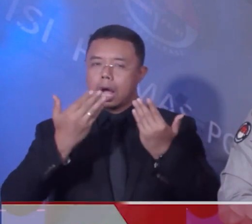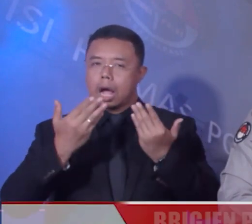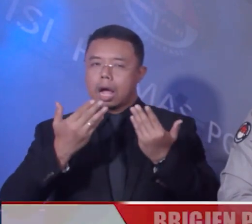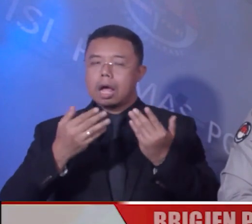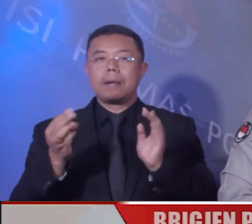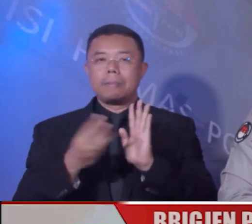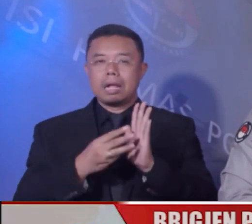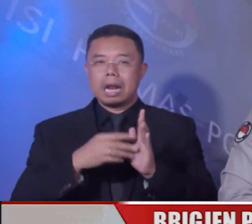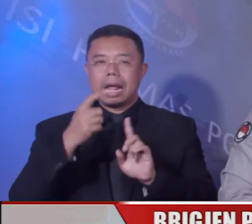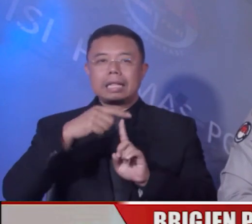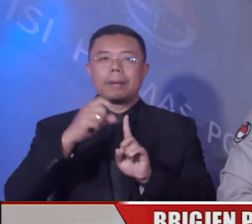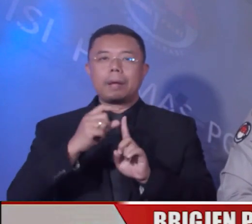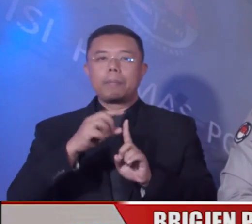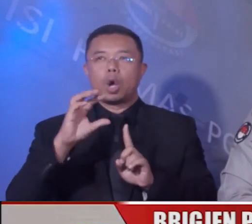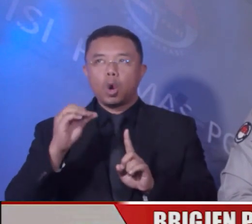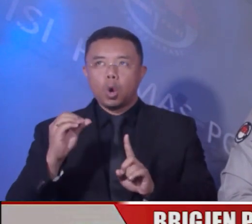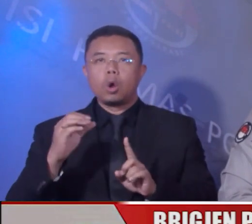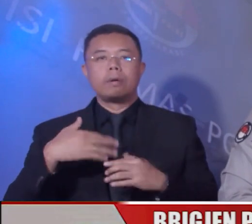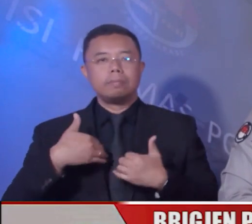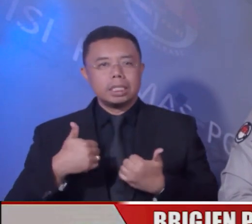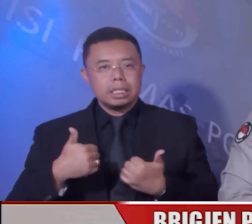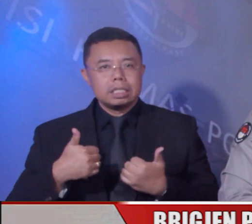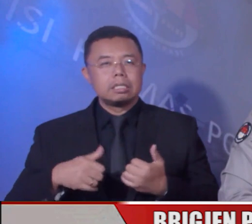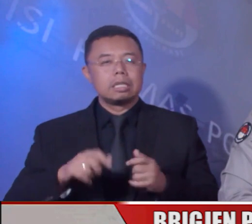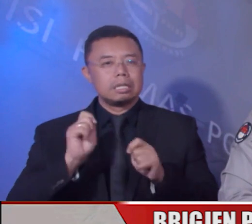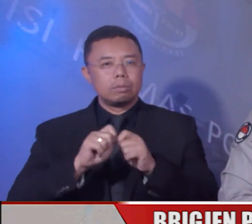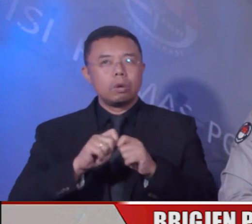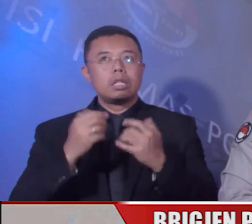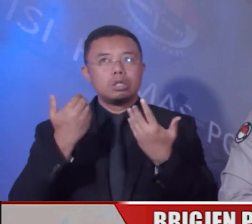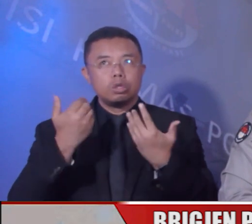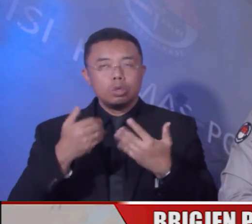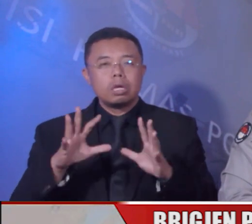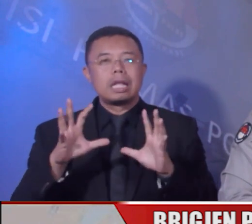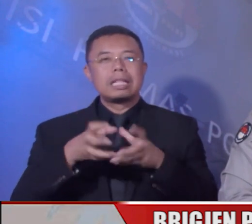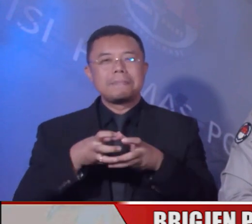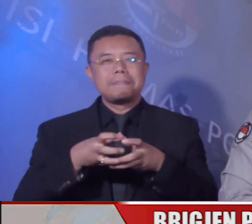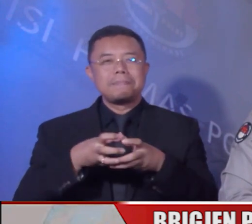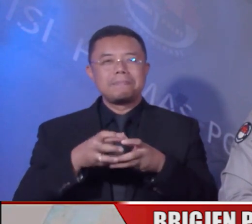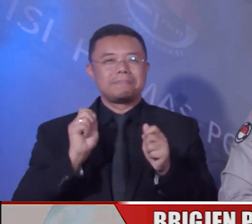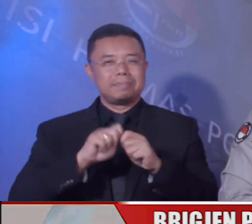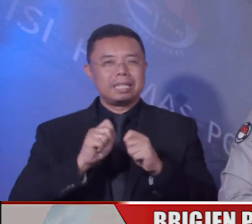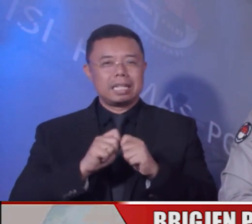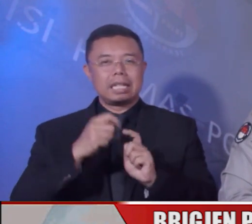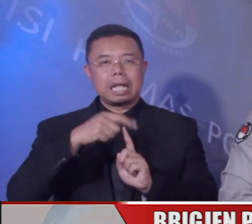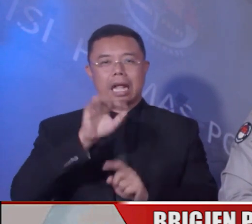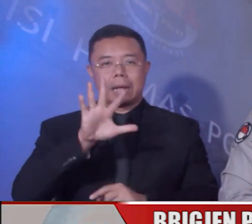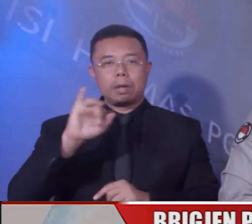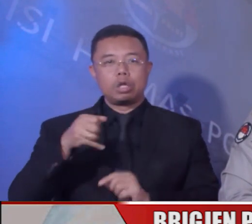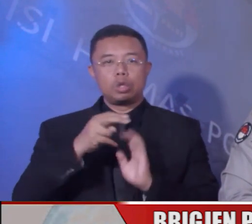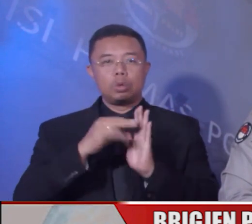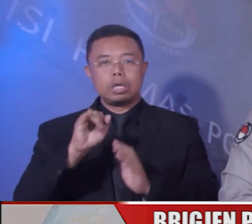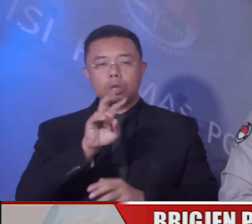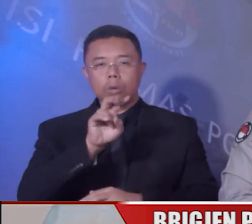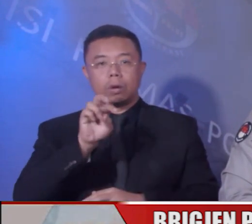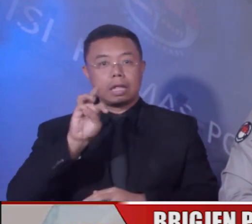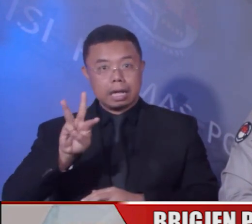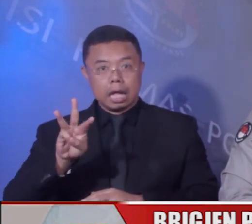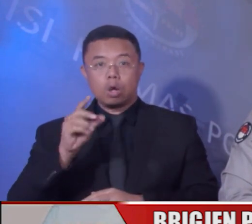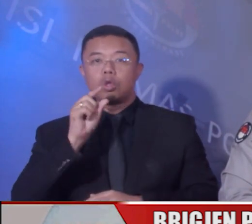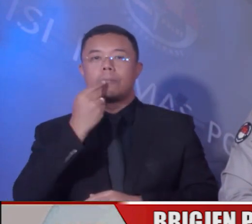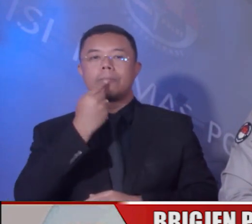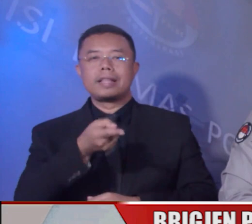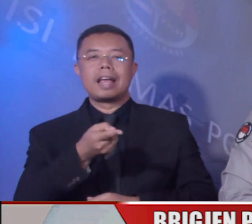dan penindakan tppu dapat terungkap dengan maksimal setelah dibentuknya Satgas tppu tanggal 5 Juni 2023